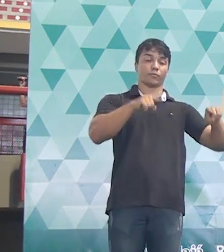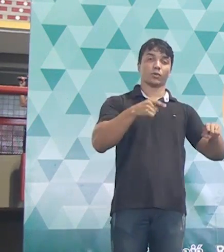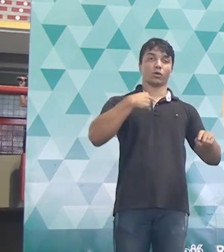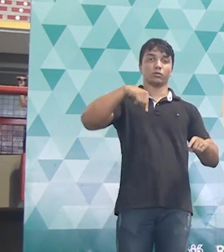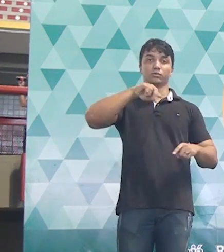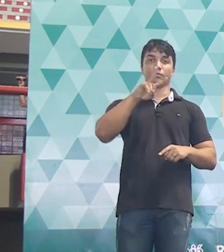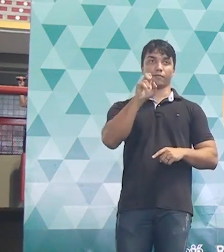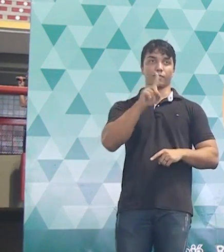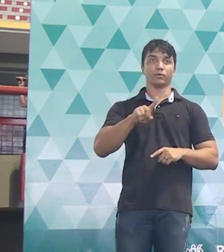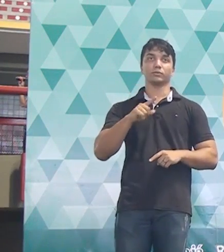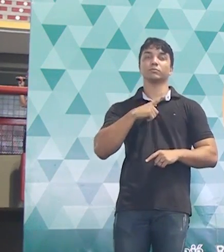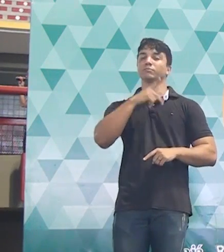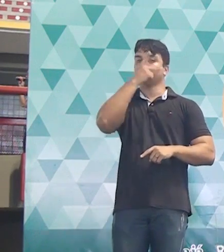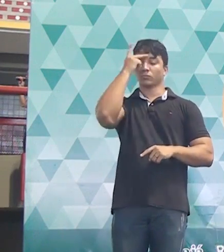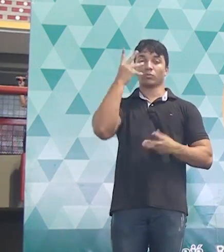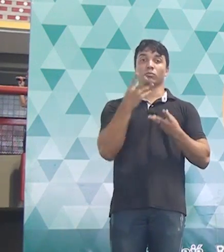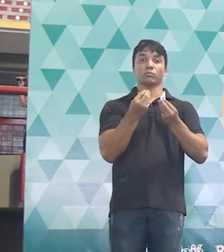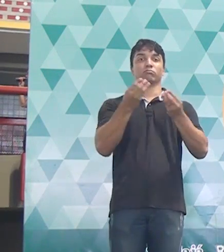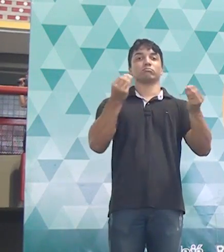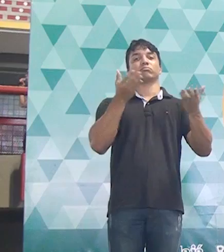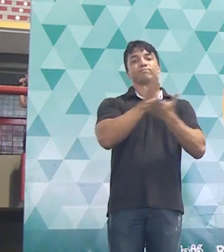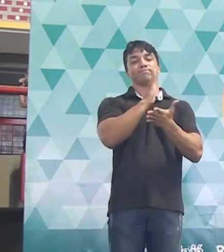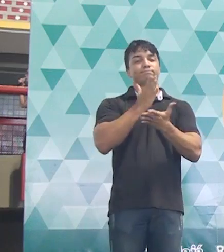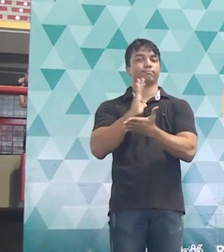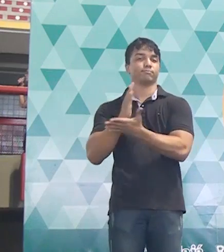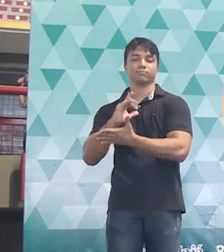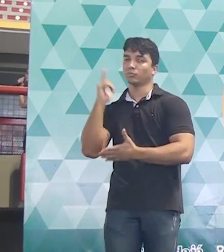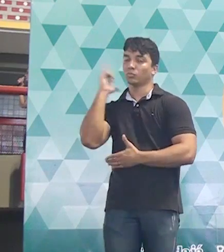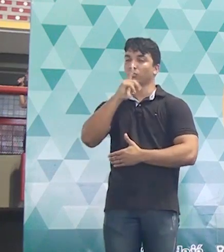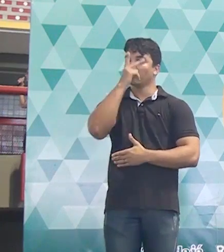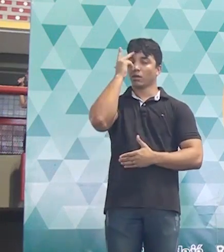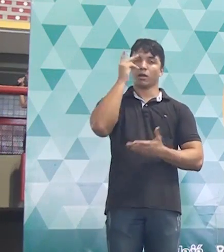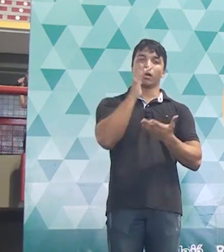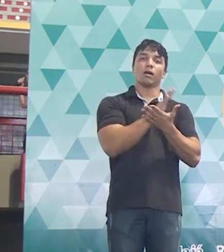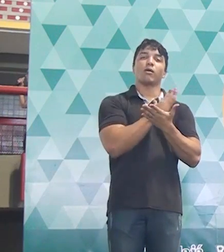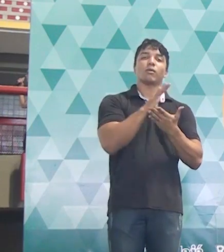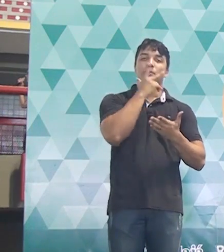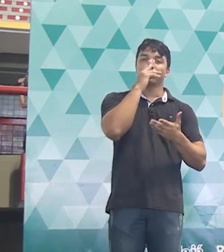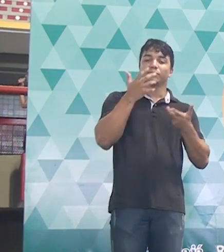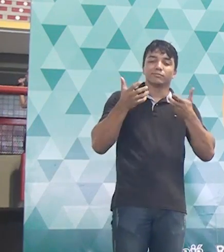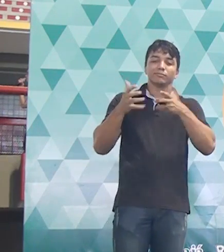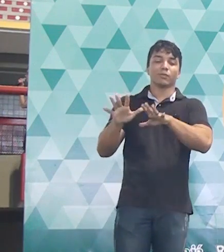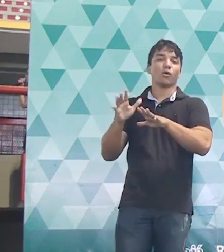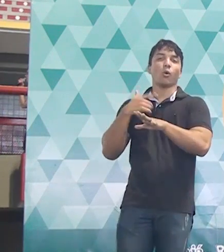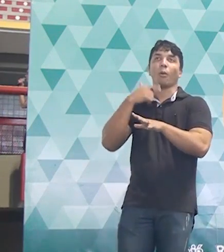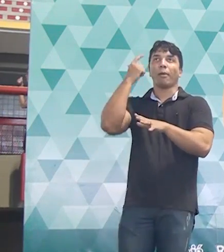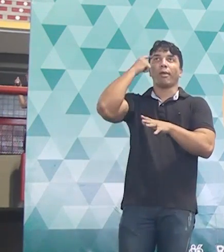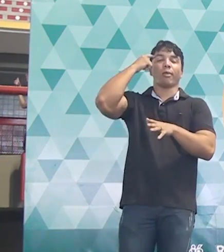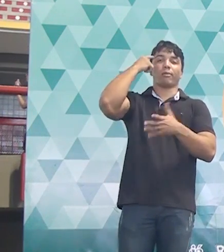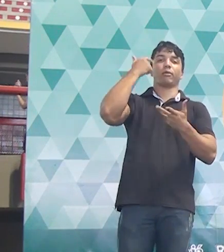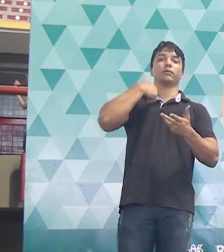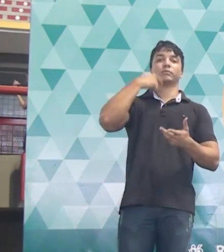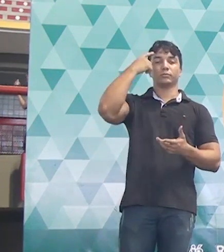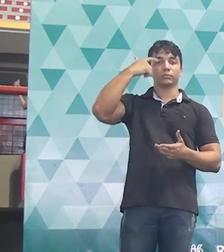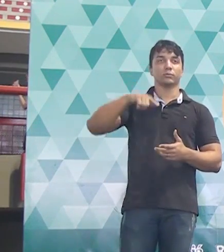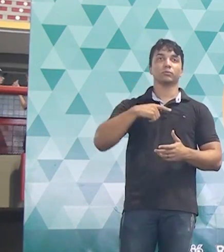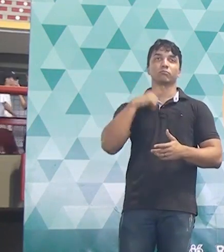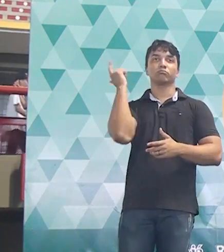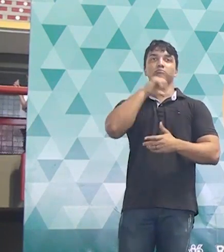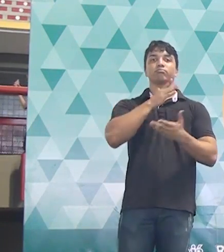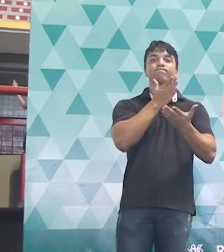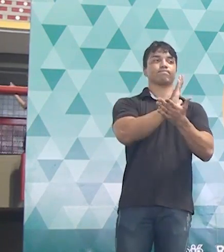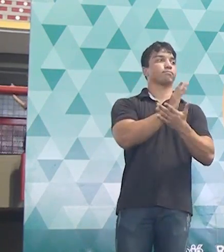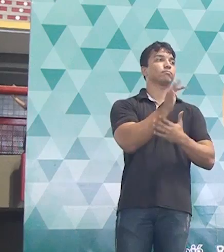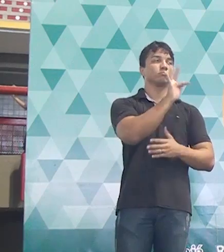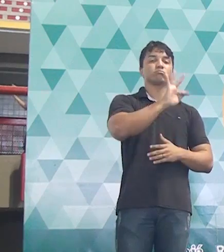a gente aprovou muita gente que não tinha a menor pretensão em passar no vestibular, em ter um curso superior, conseguiu.